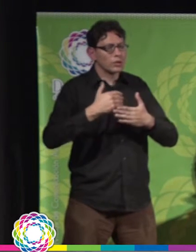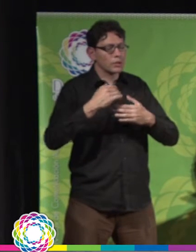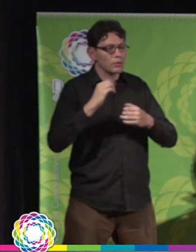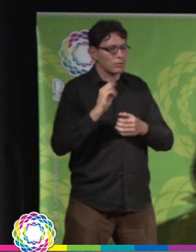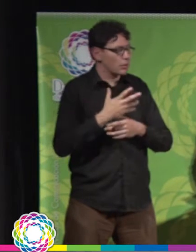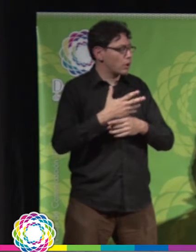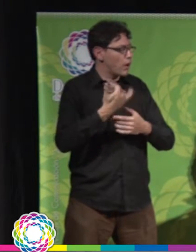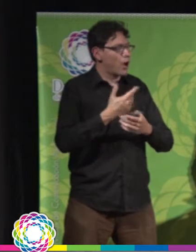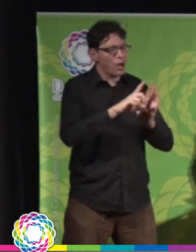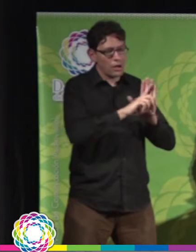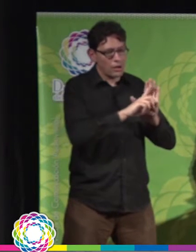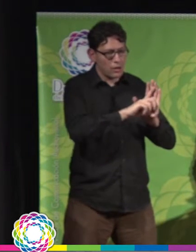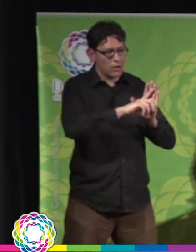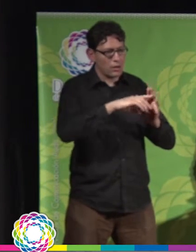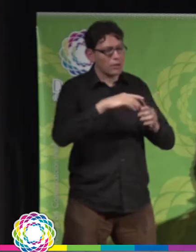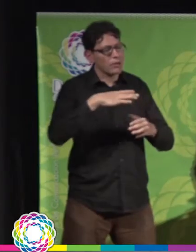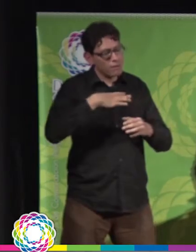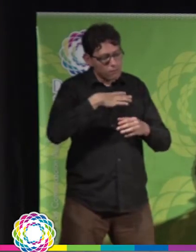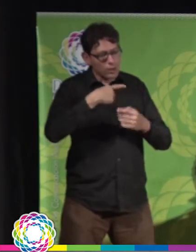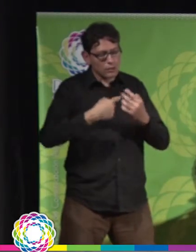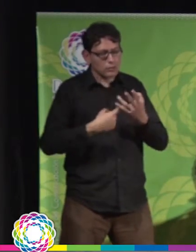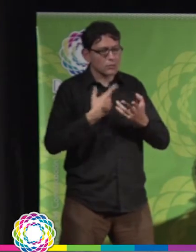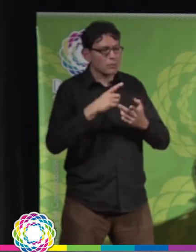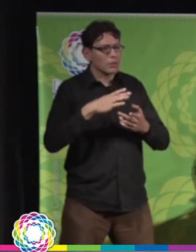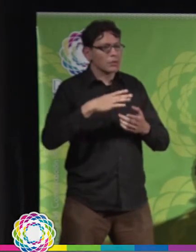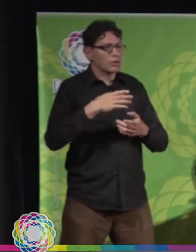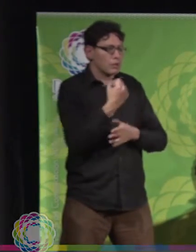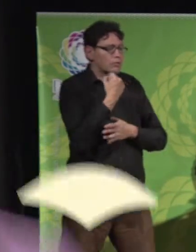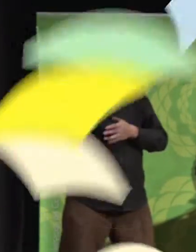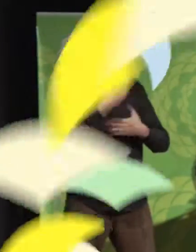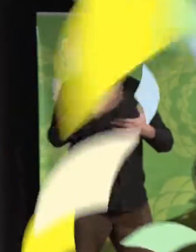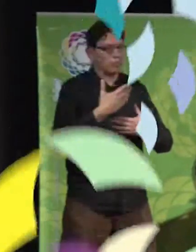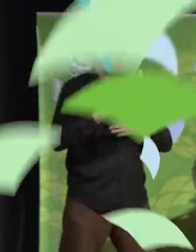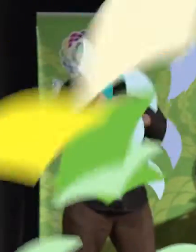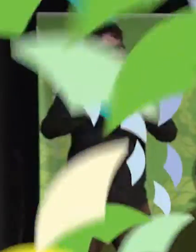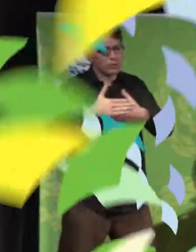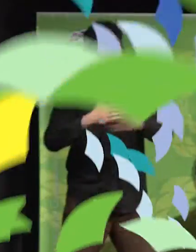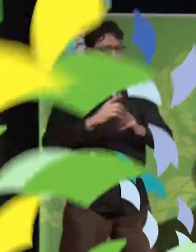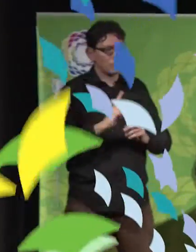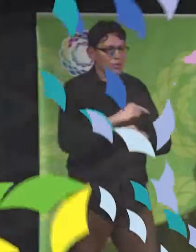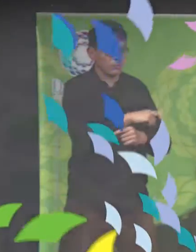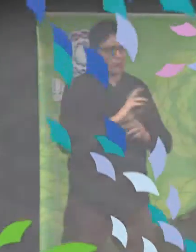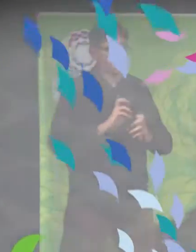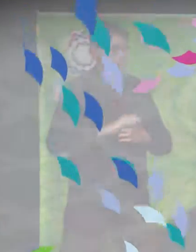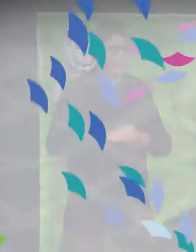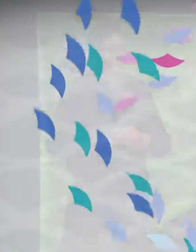de Comunicación Audiovisual. Todavía nos falta, pero nos parece importante poder avanzar y seguir avanzando.